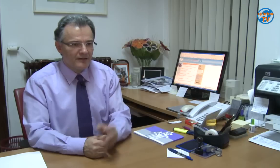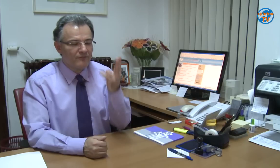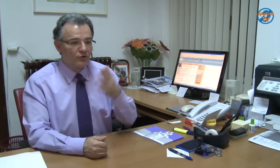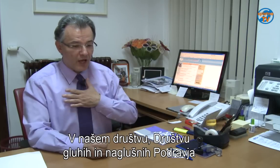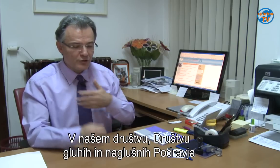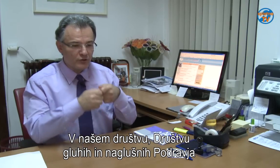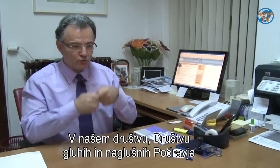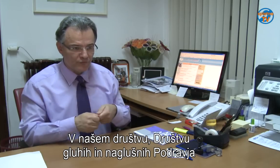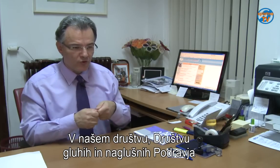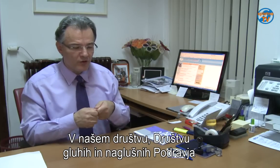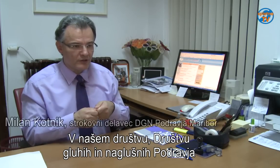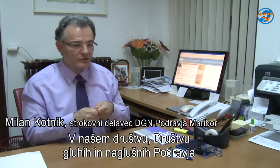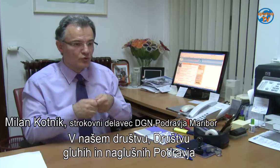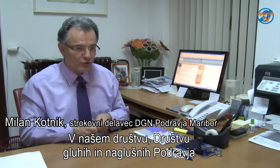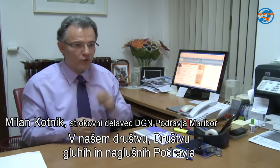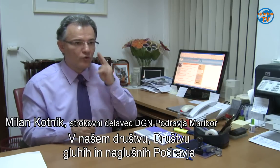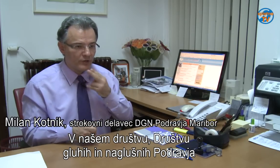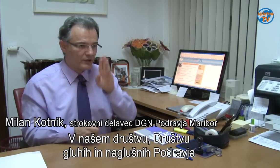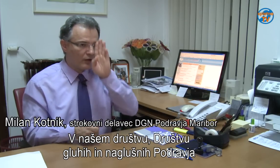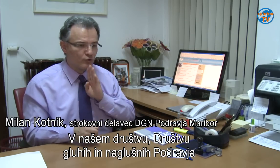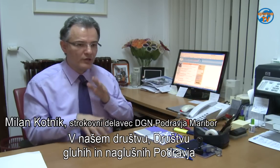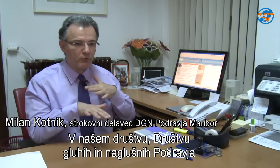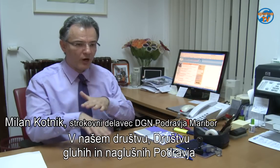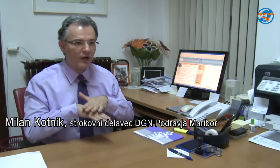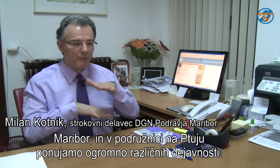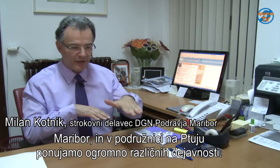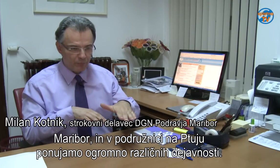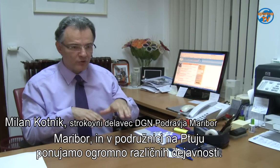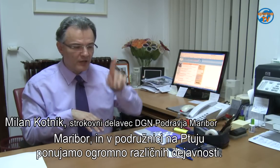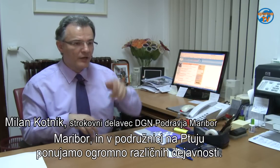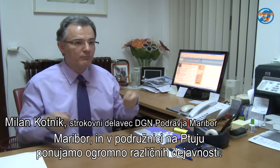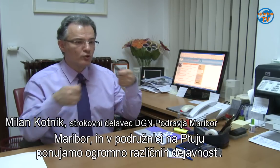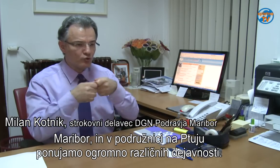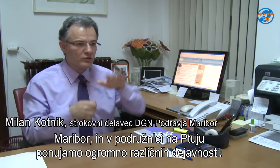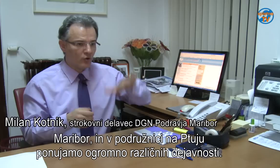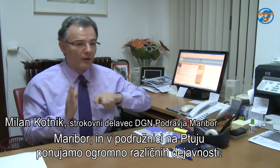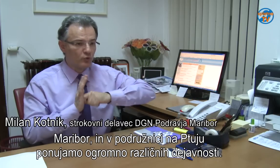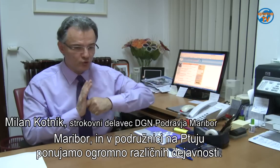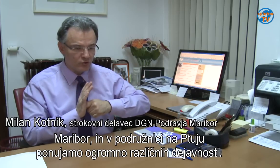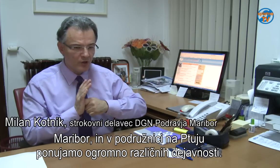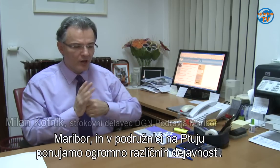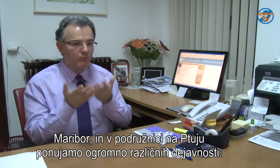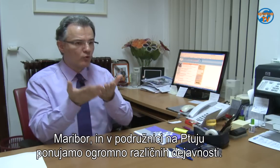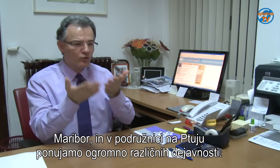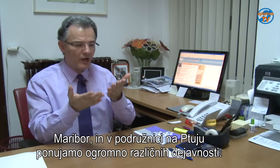V naše društvo, Društvo gluhih in naglušnih Podravja Maribor in podružnico na Ptuju